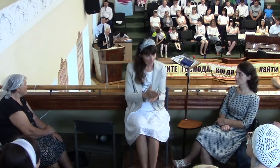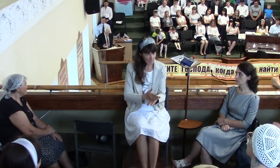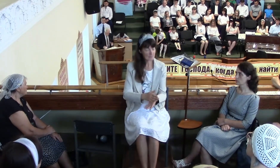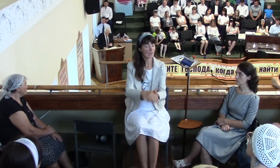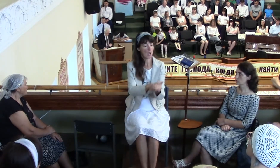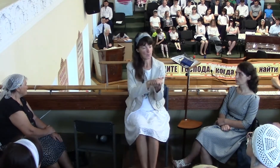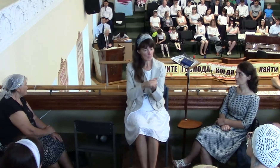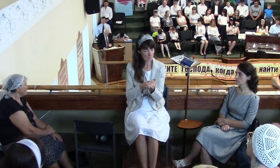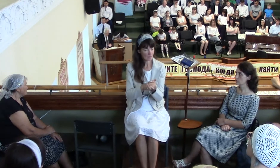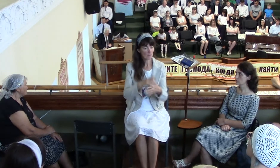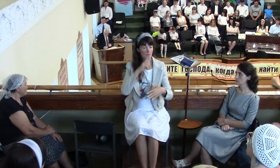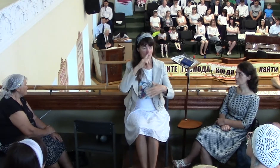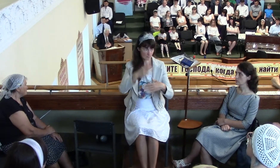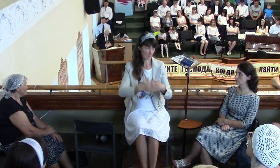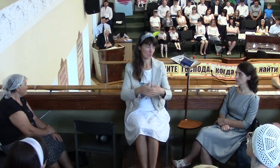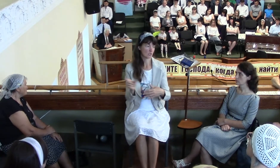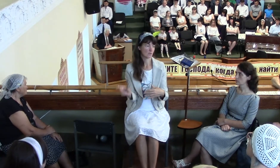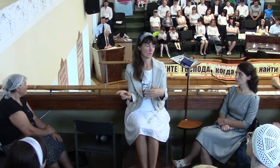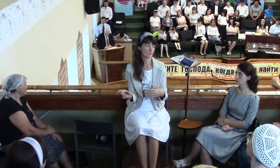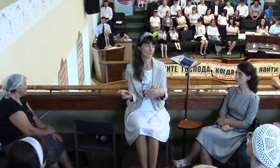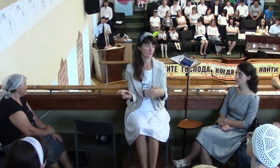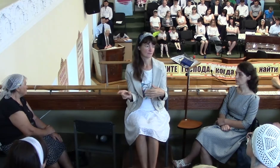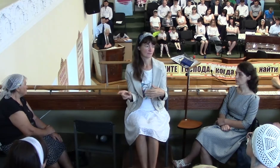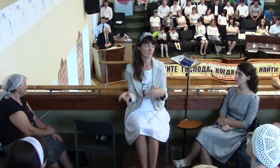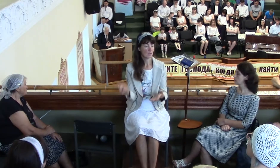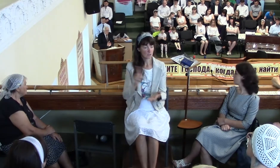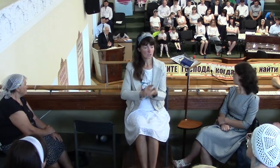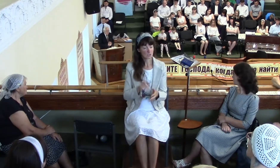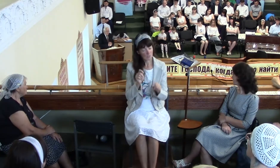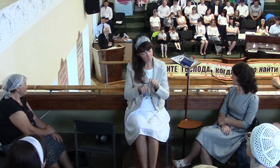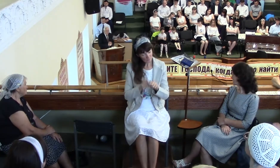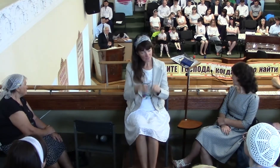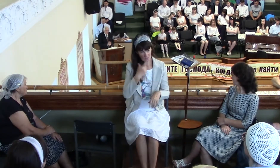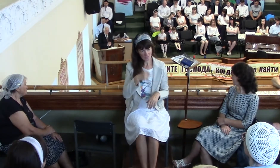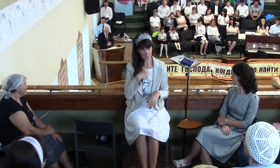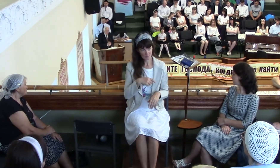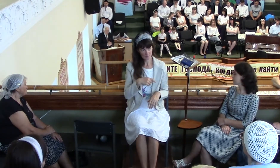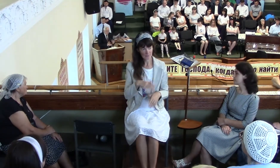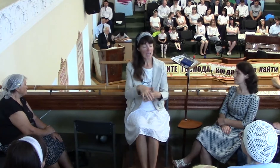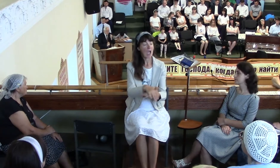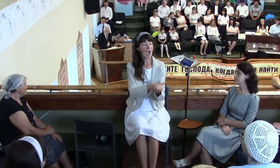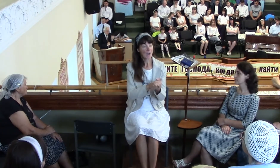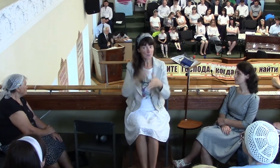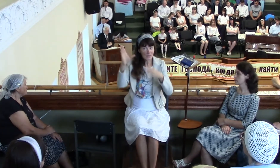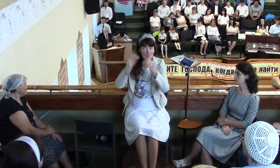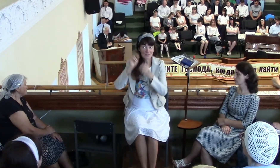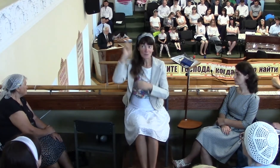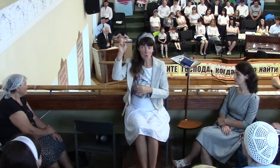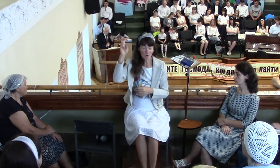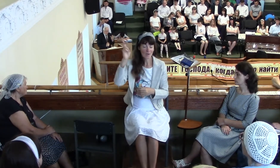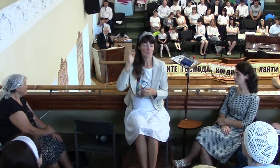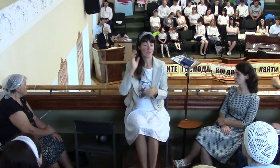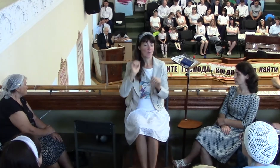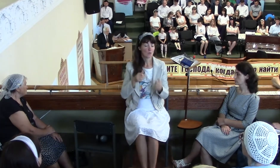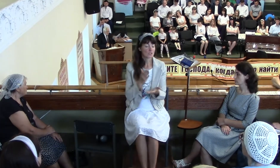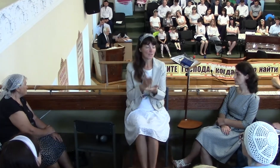должны проверять себя. Для мир с Богом, его можно иметь только тогда, когда у вас есть вера.